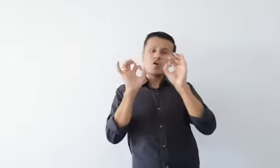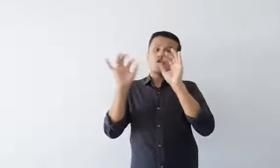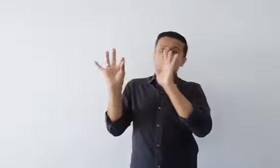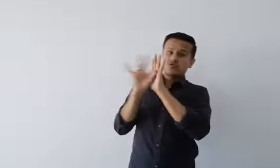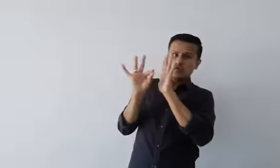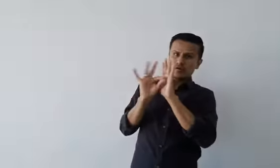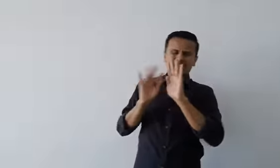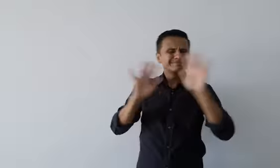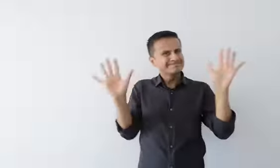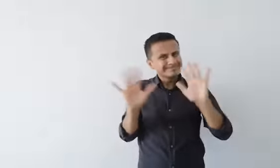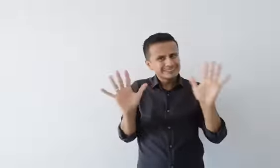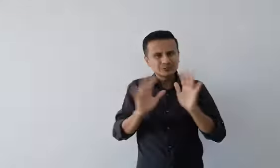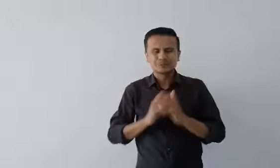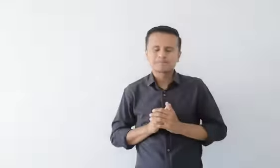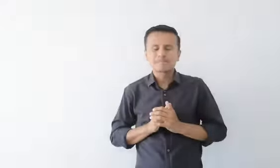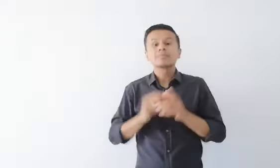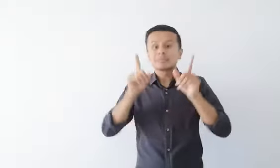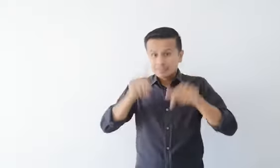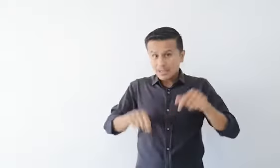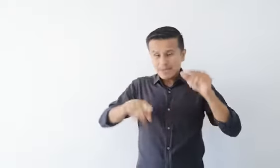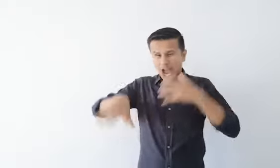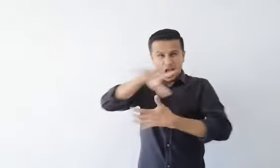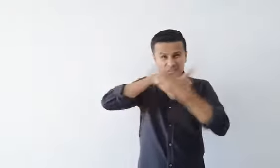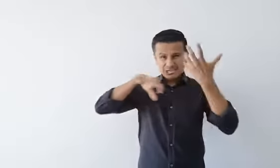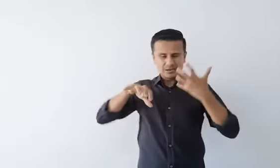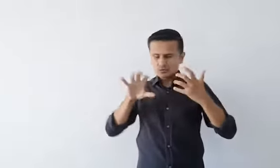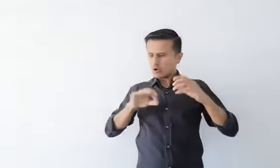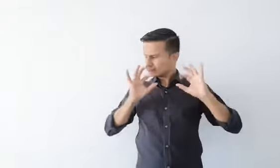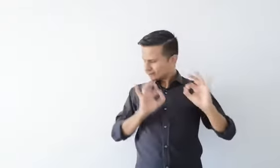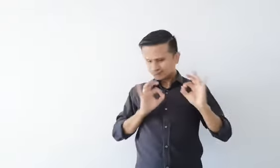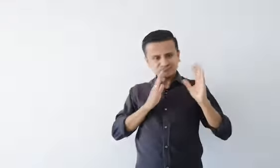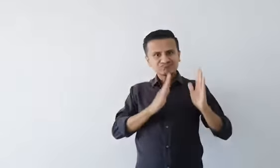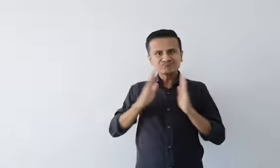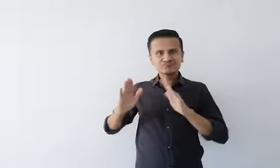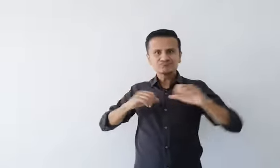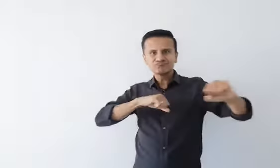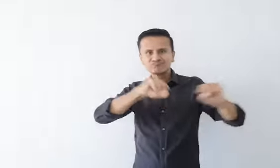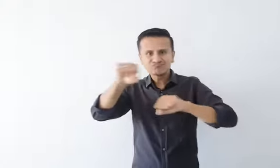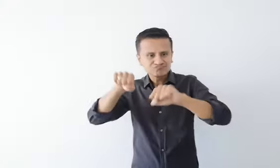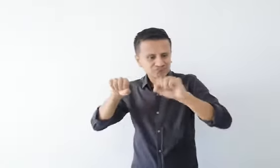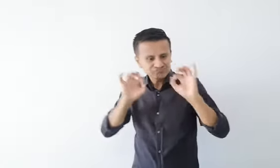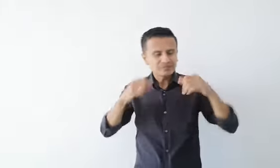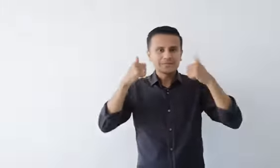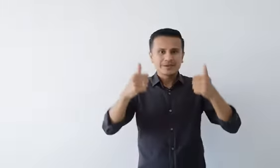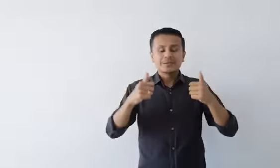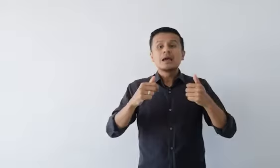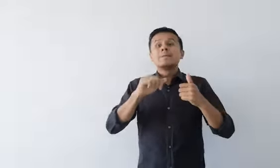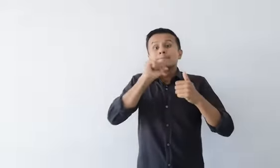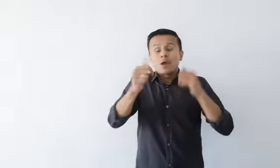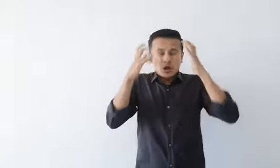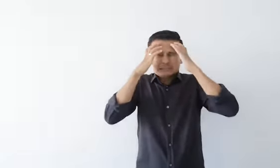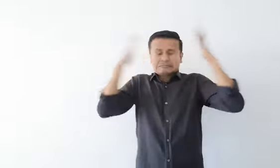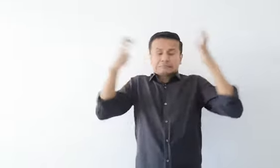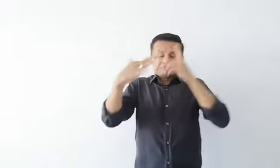armónico y ordenado. Evita el estrés. Este provoca profundos cambios en el sistema nervioso. Modifica la